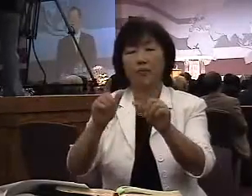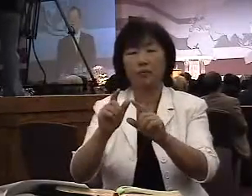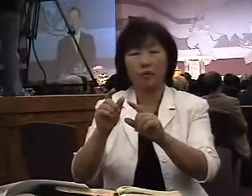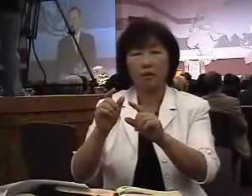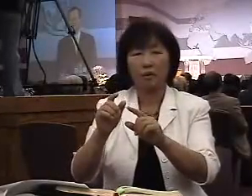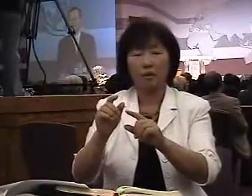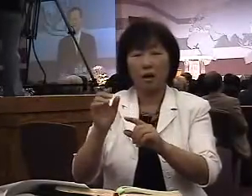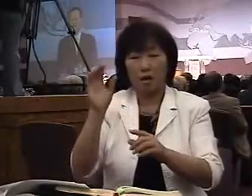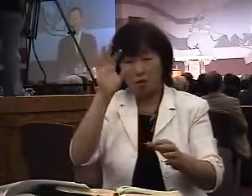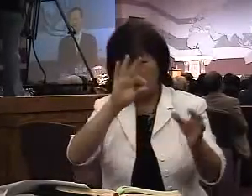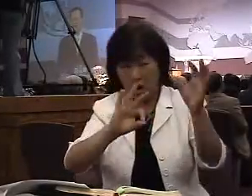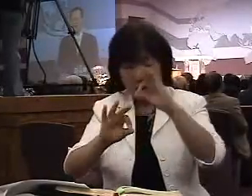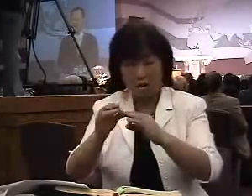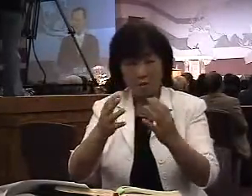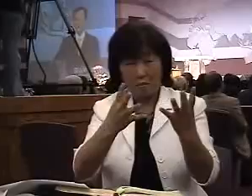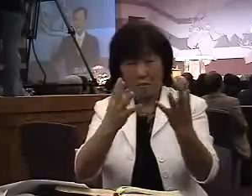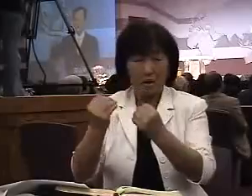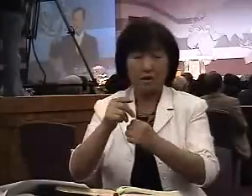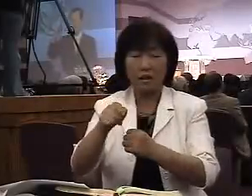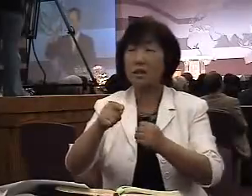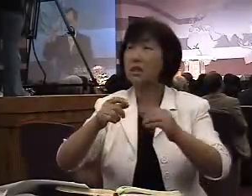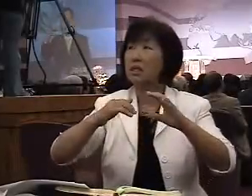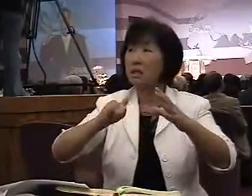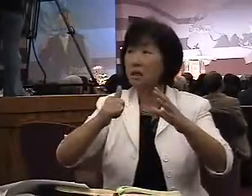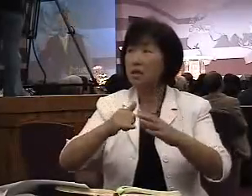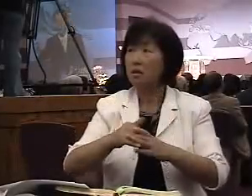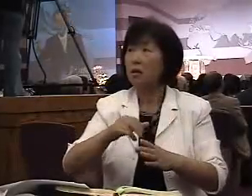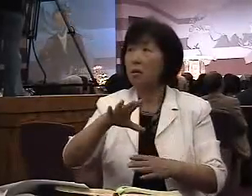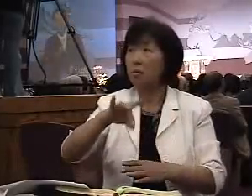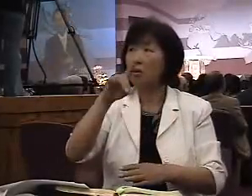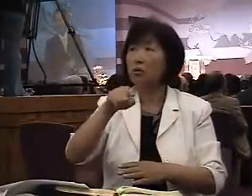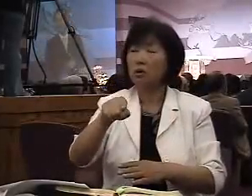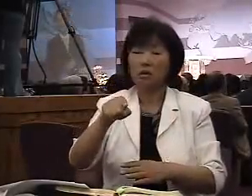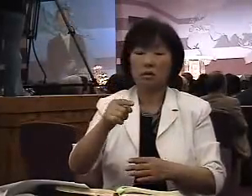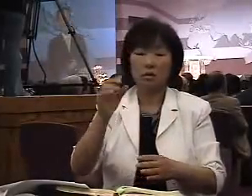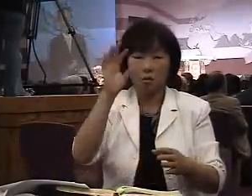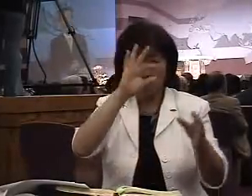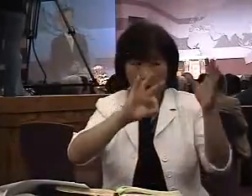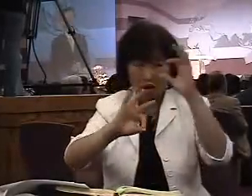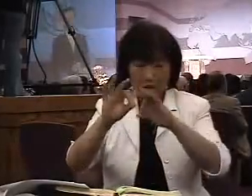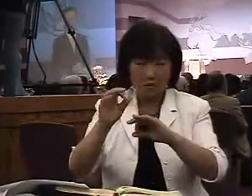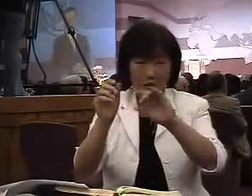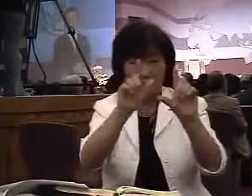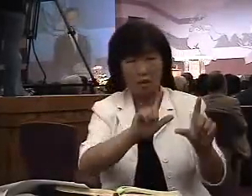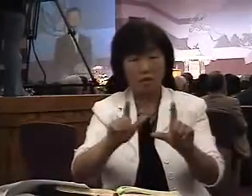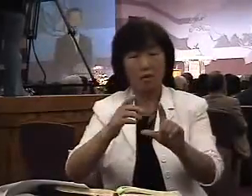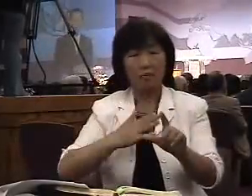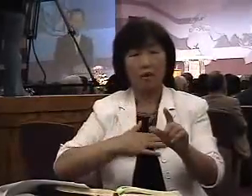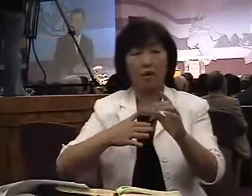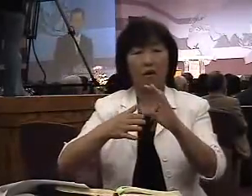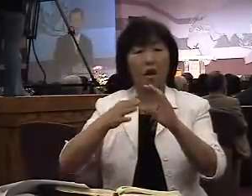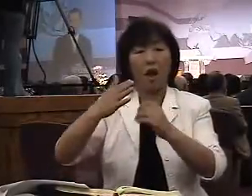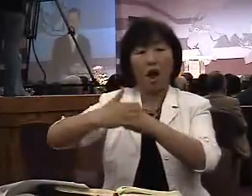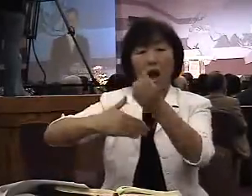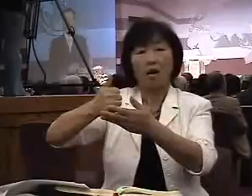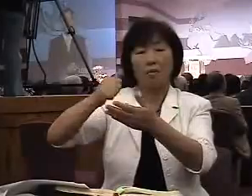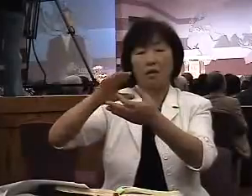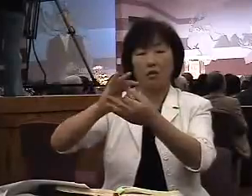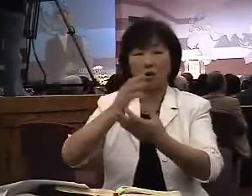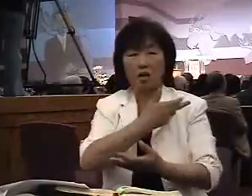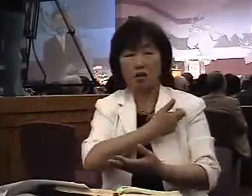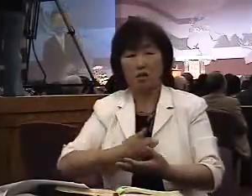구할 것이 많은 이 세상에서 먼저 이것을 구하면서 사는 것이 나의 제자의 참된